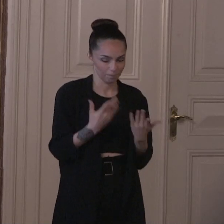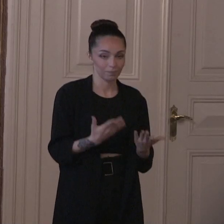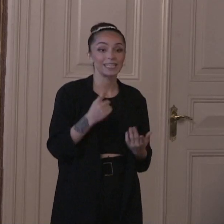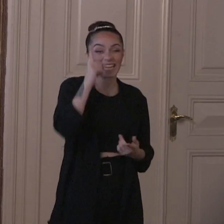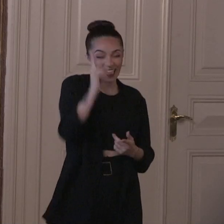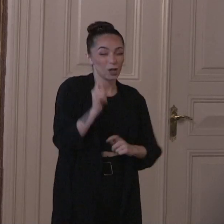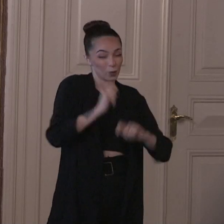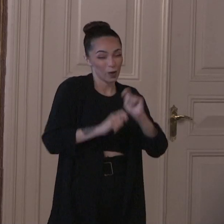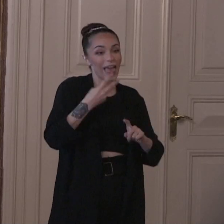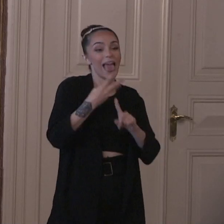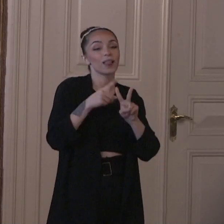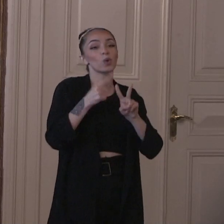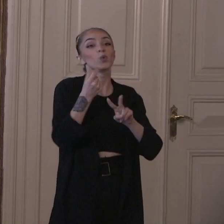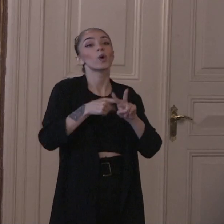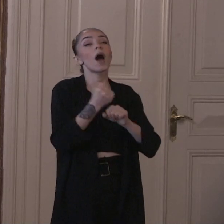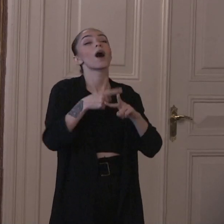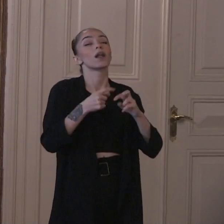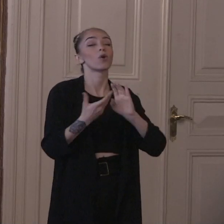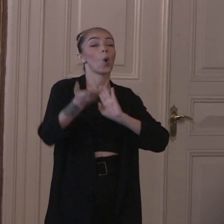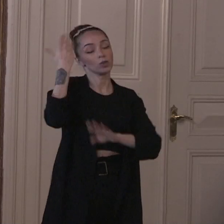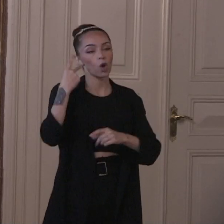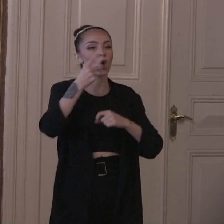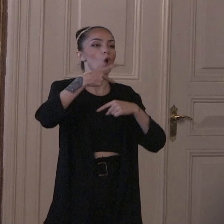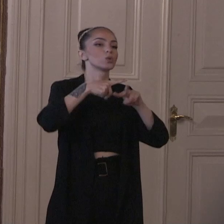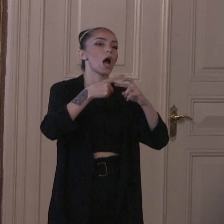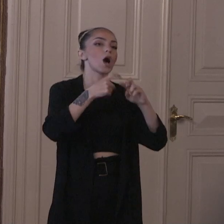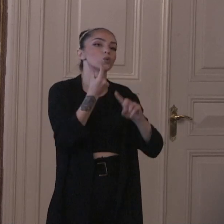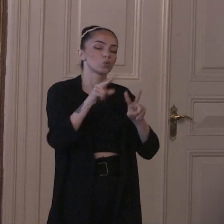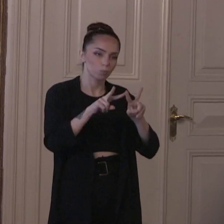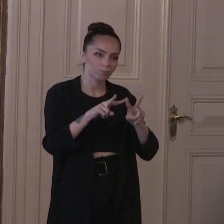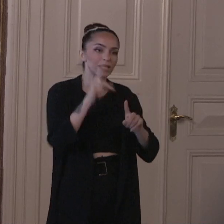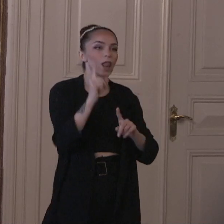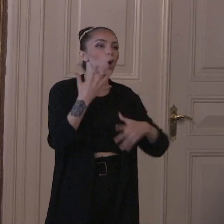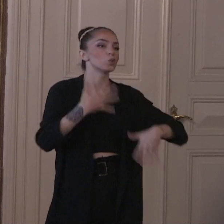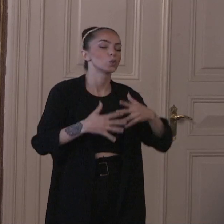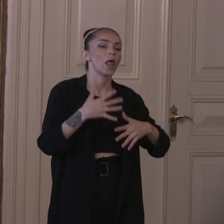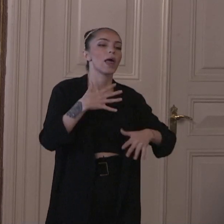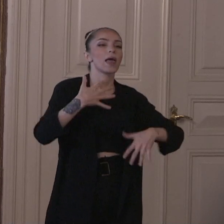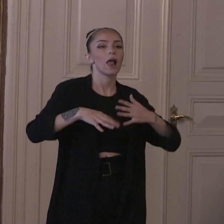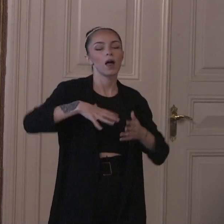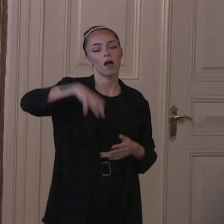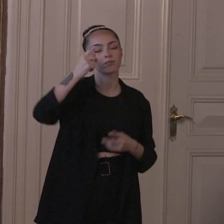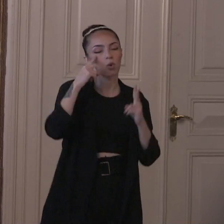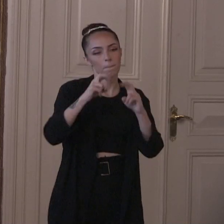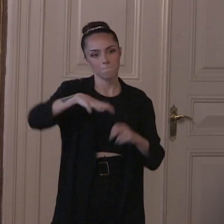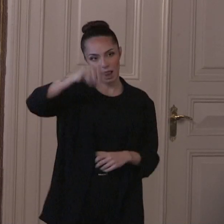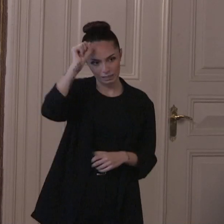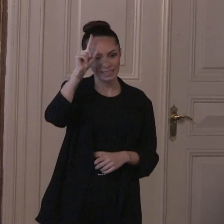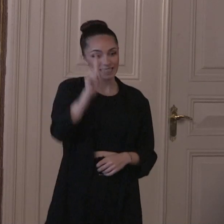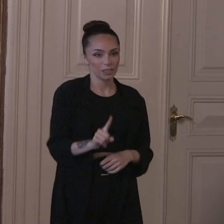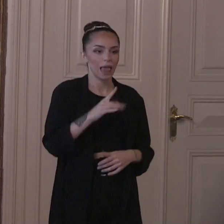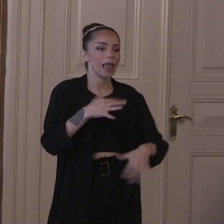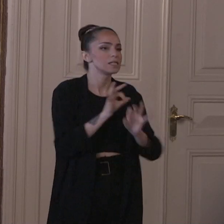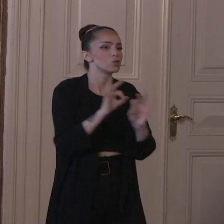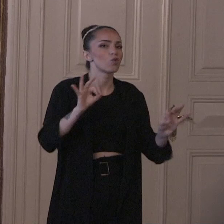Özarun veya Özgürlükler Araştırma ve Uygulama Merkezi 2003 yılından itibaren engelsiz üniversite hedefini